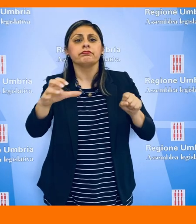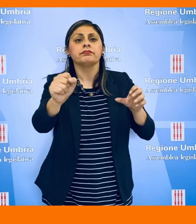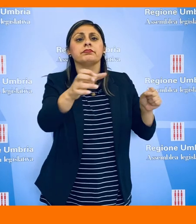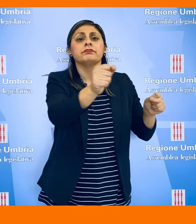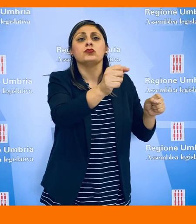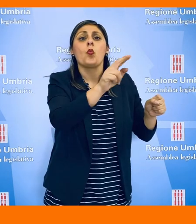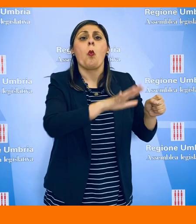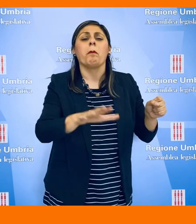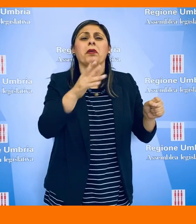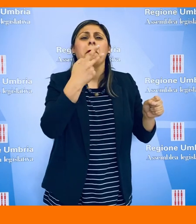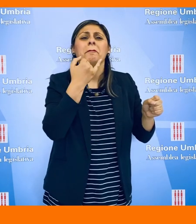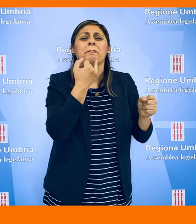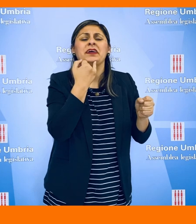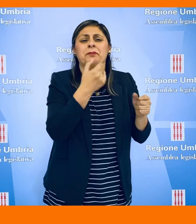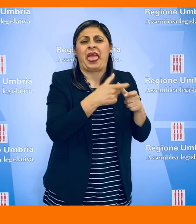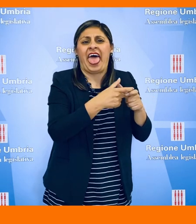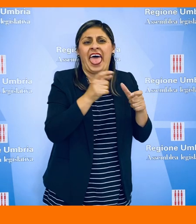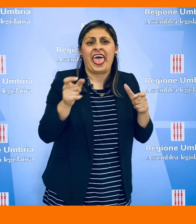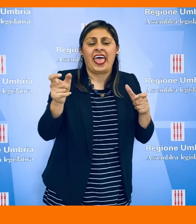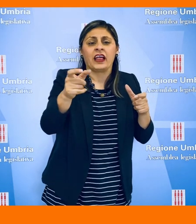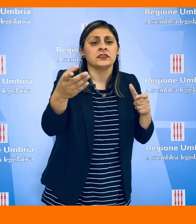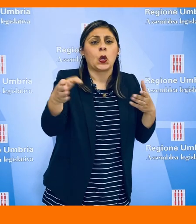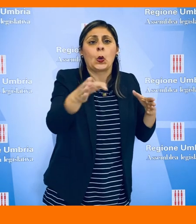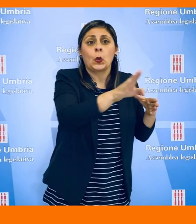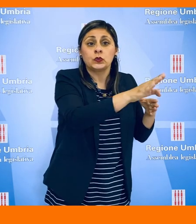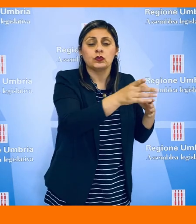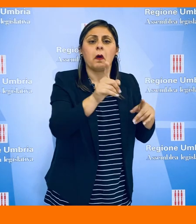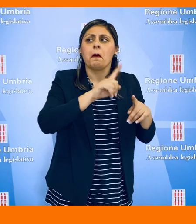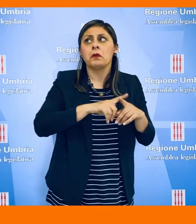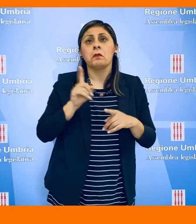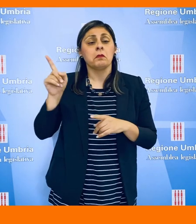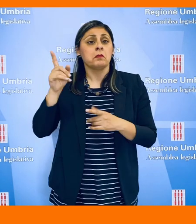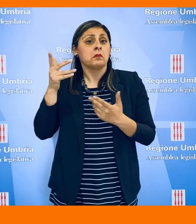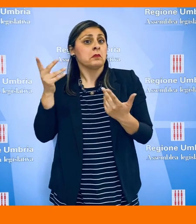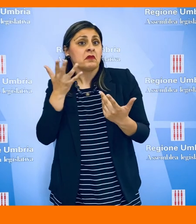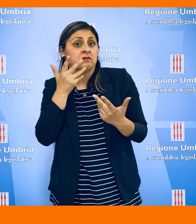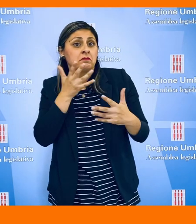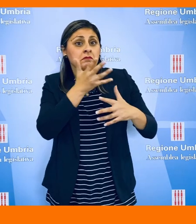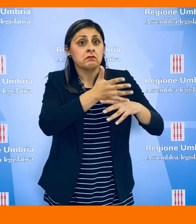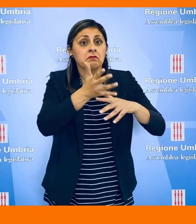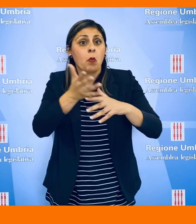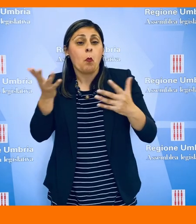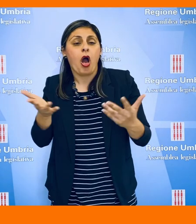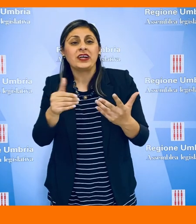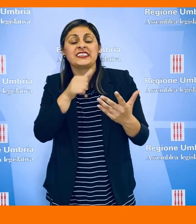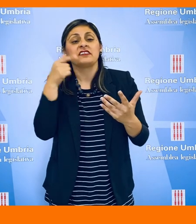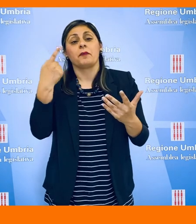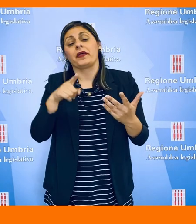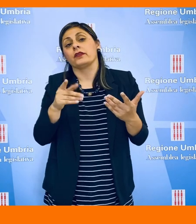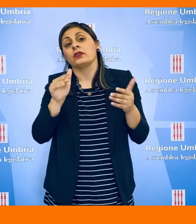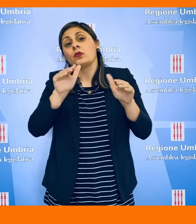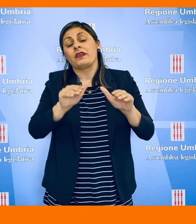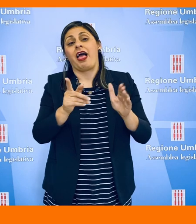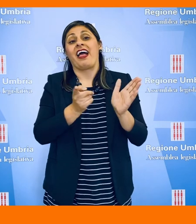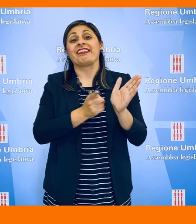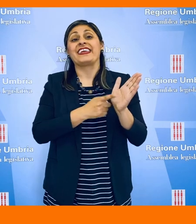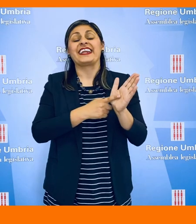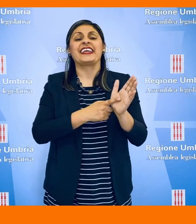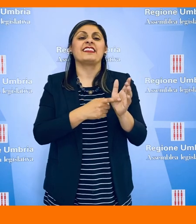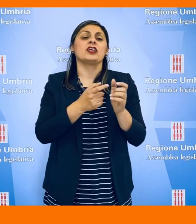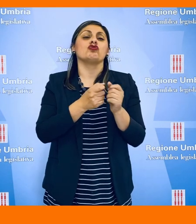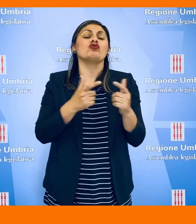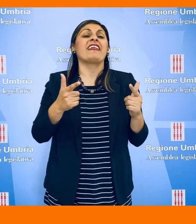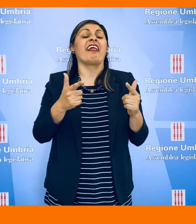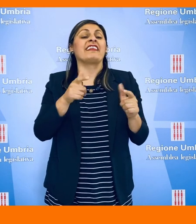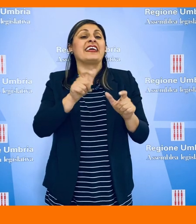delle filiali bancarie nei piccoli comuni umbri, rendere noto quali azioni intende mettere in campo per tutelare